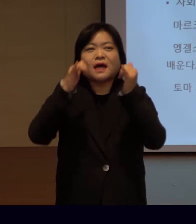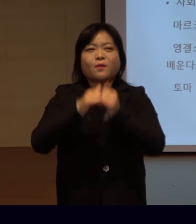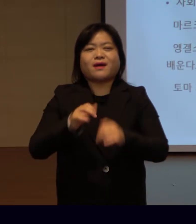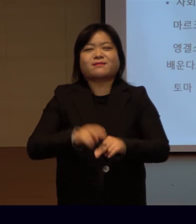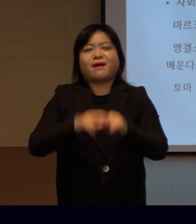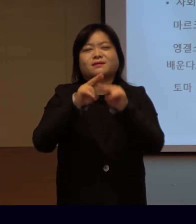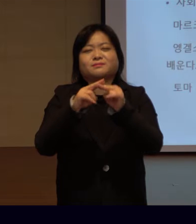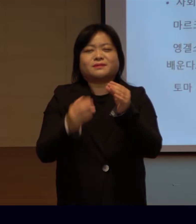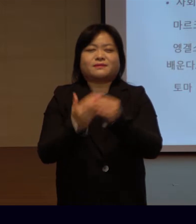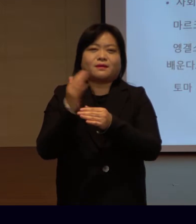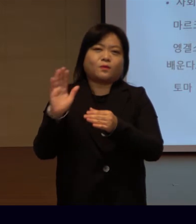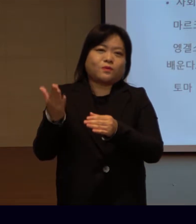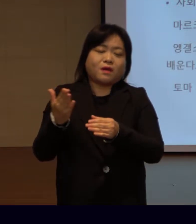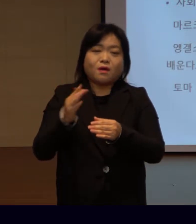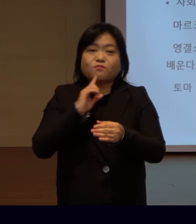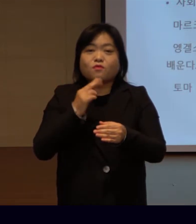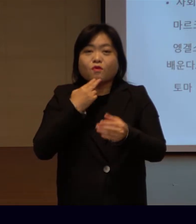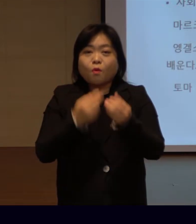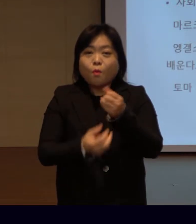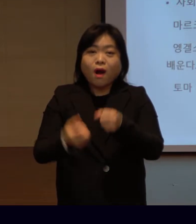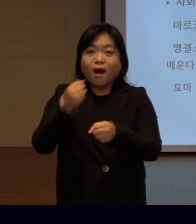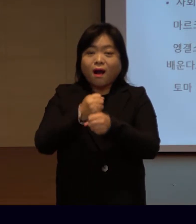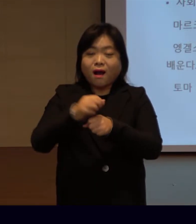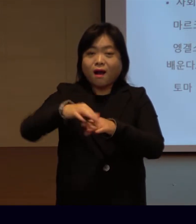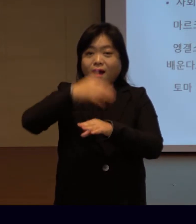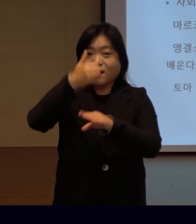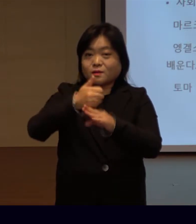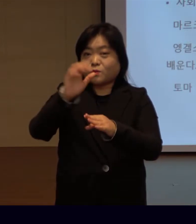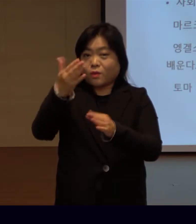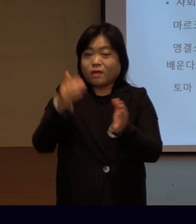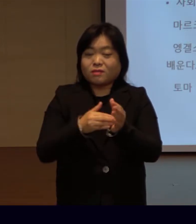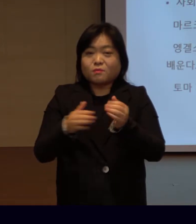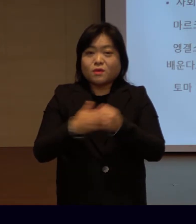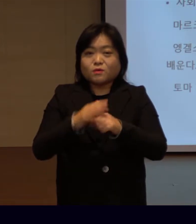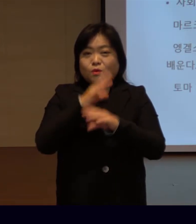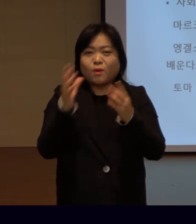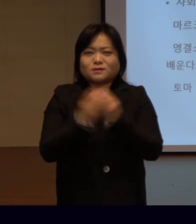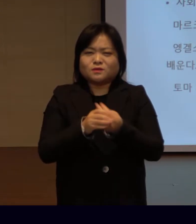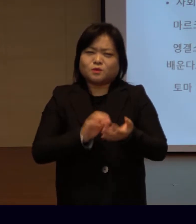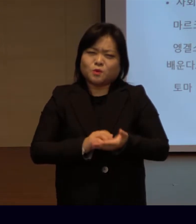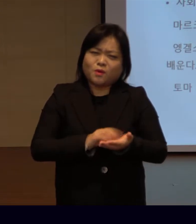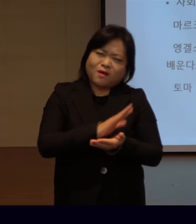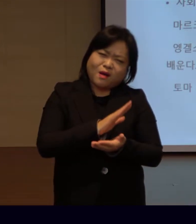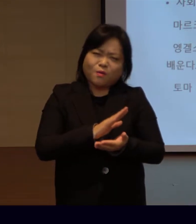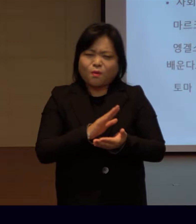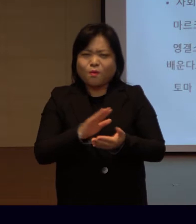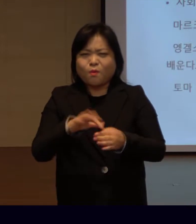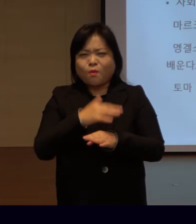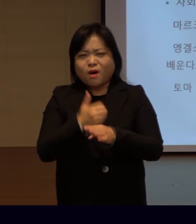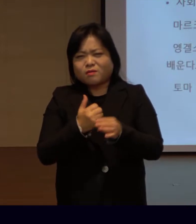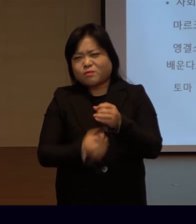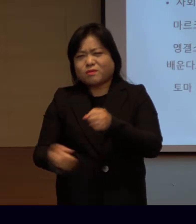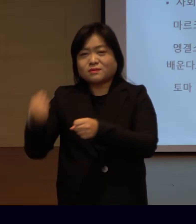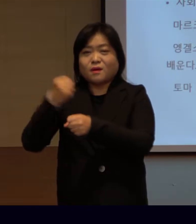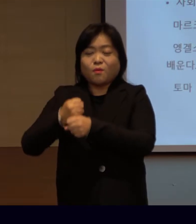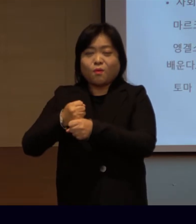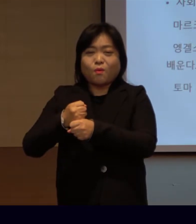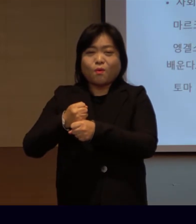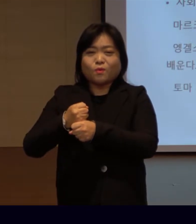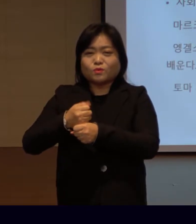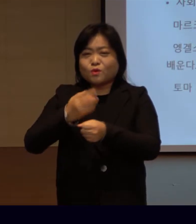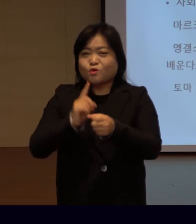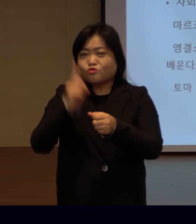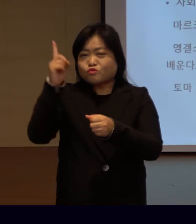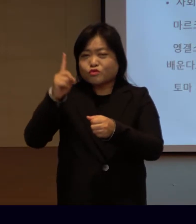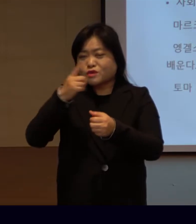물론 중간에 복고 왕정이 있어서 또 이제 완전히 쫓겨나고 막 그랬던 귀족들이 다시 와서 막